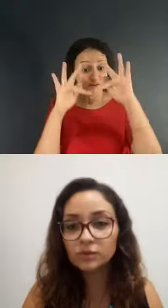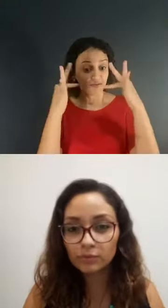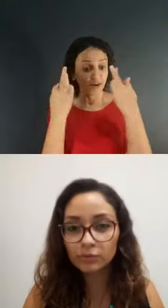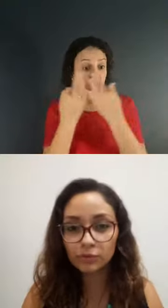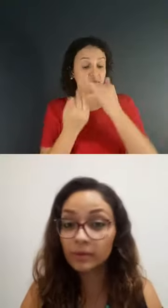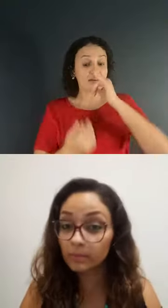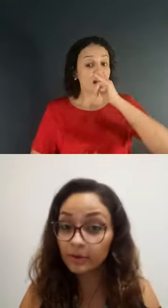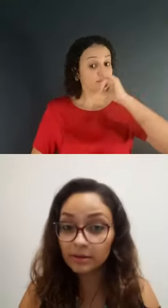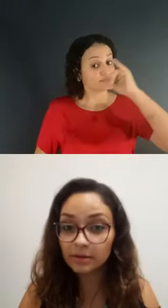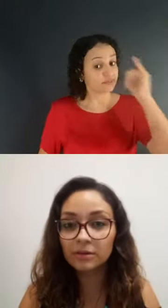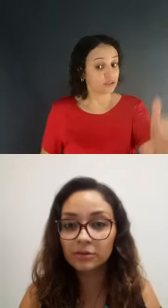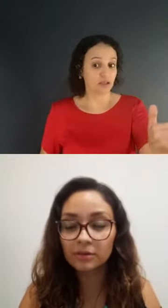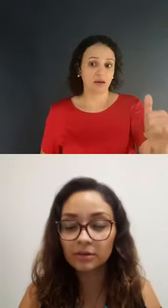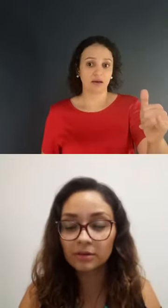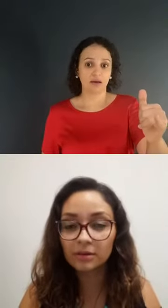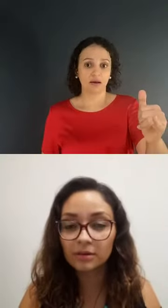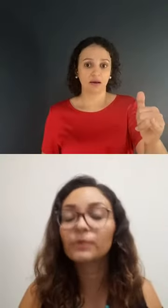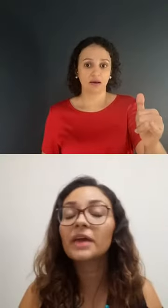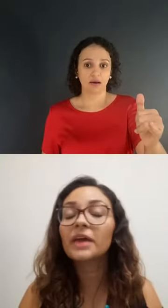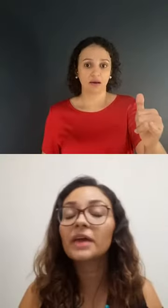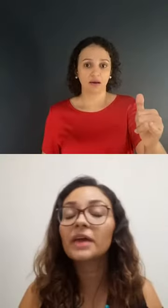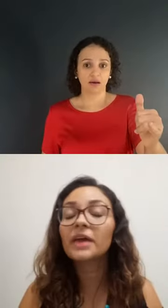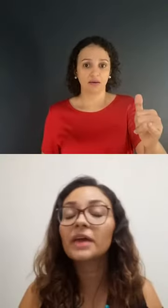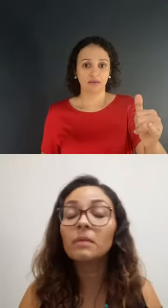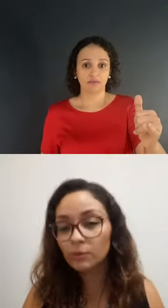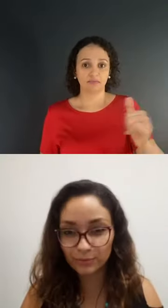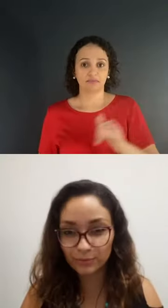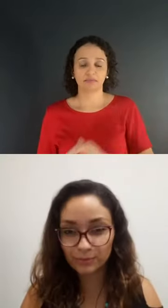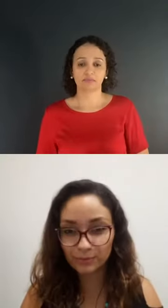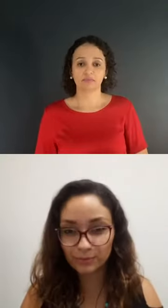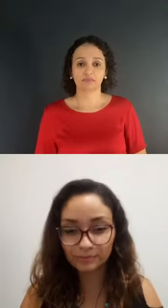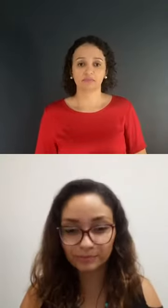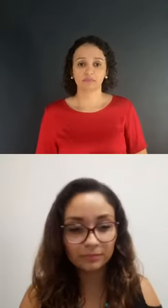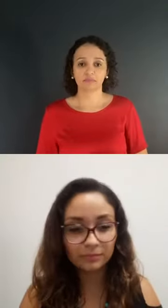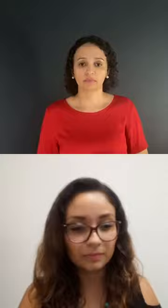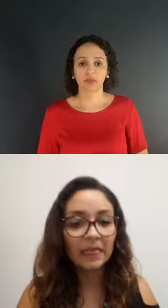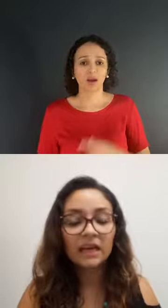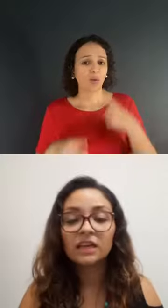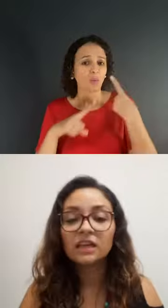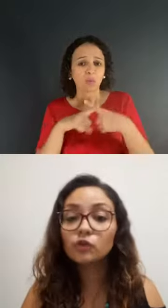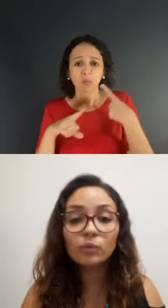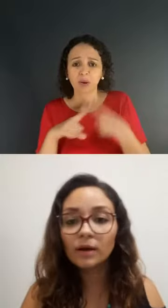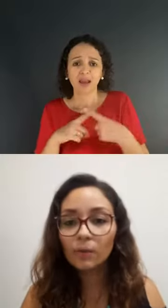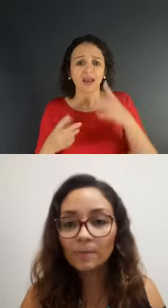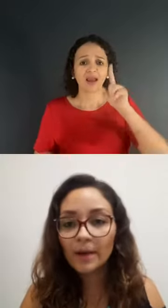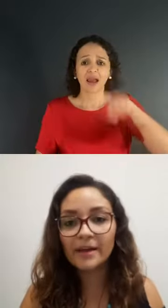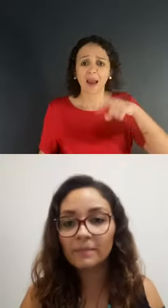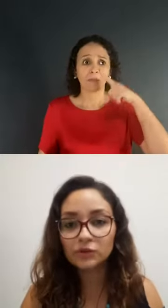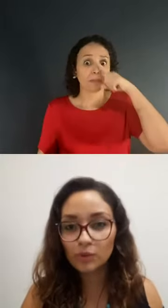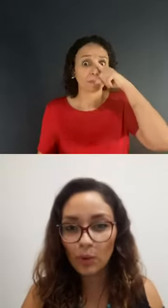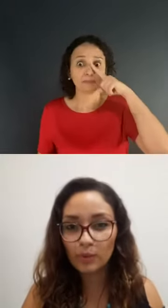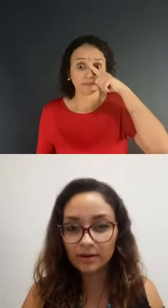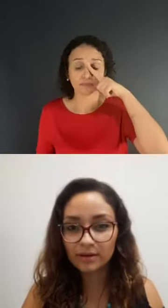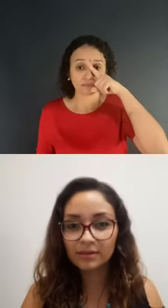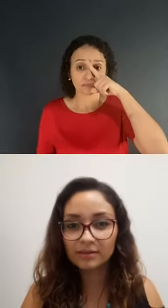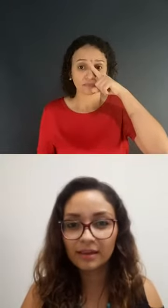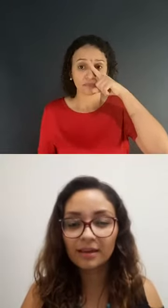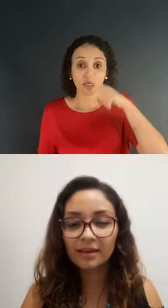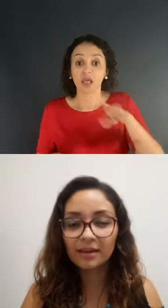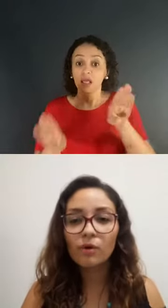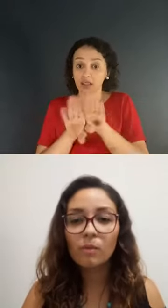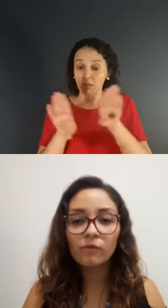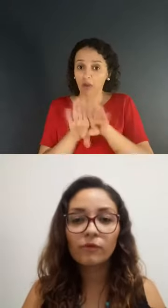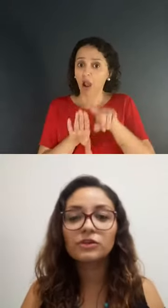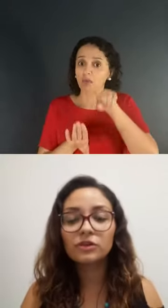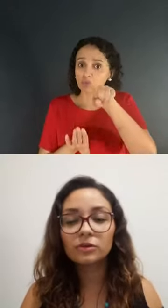ficar escondido, é importante, porque é muito perigoso. E nunca culpar a pessoa,